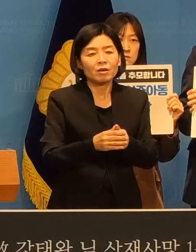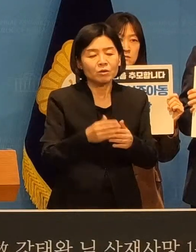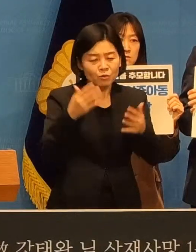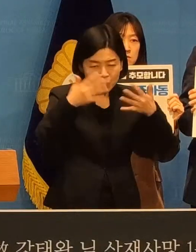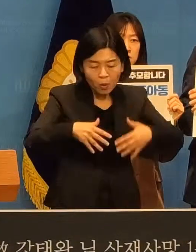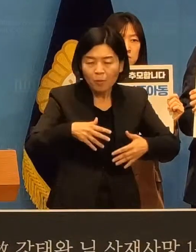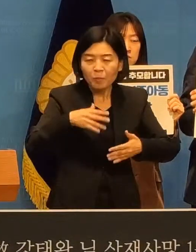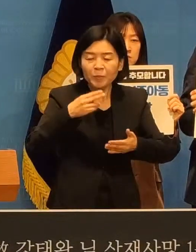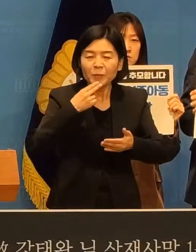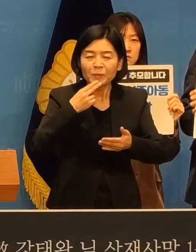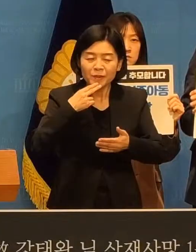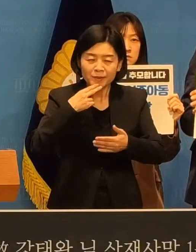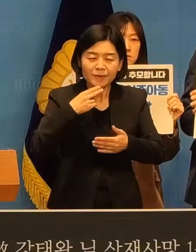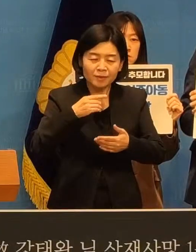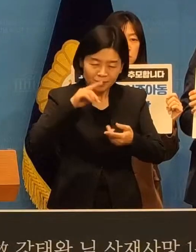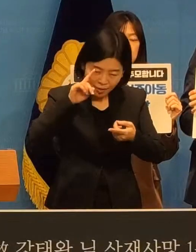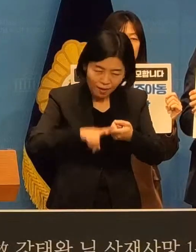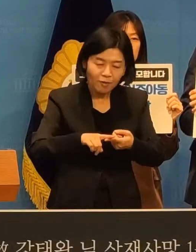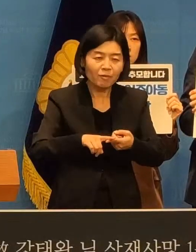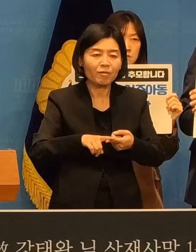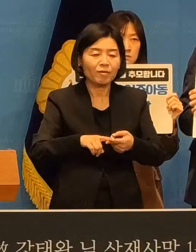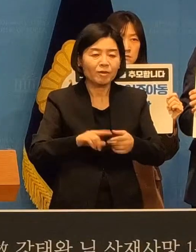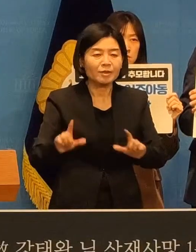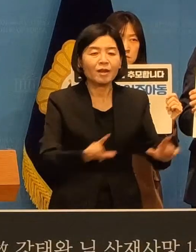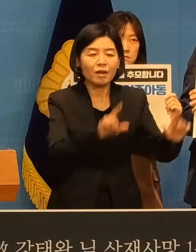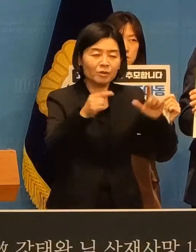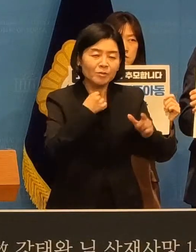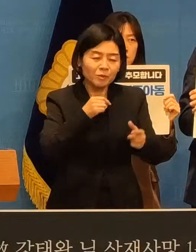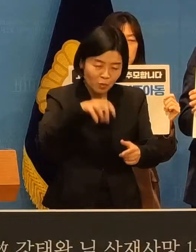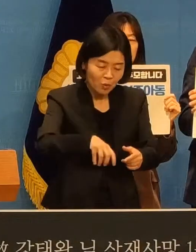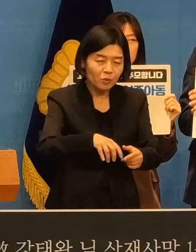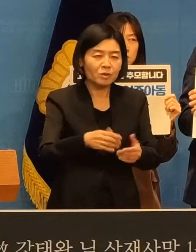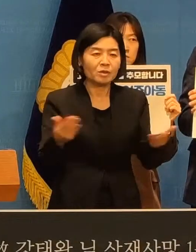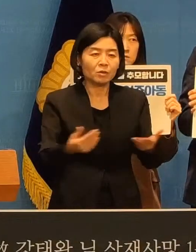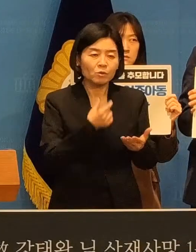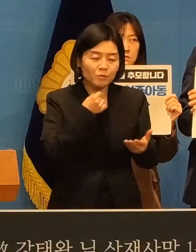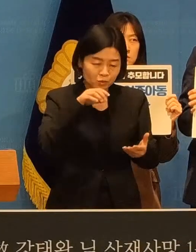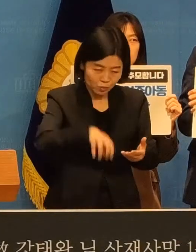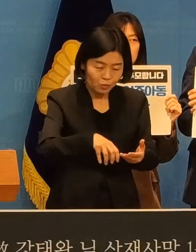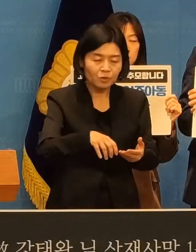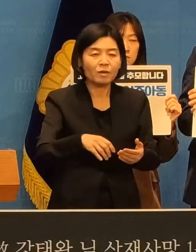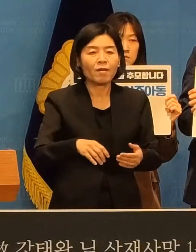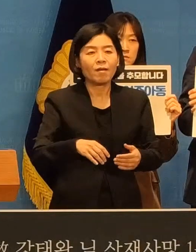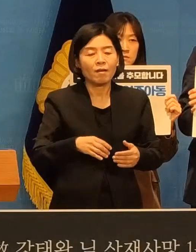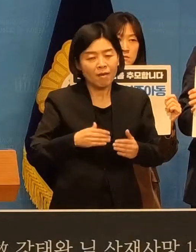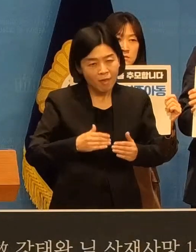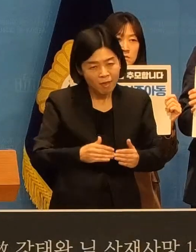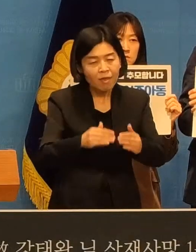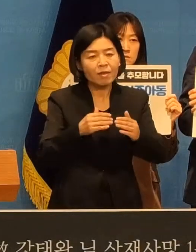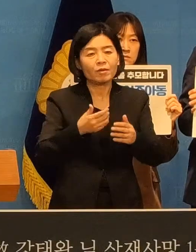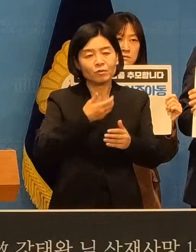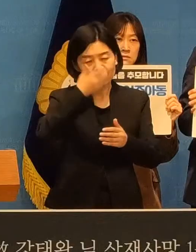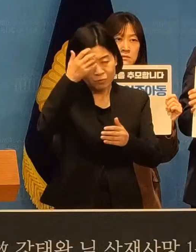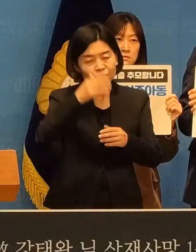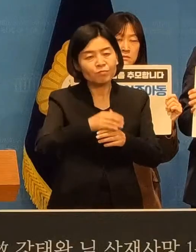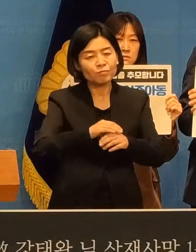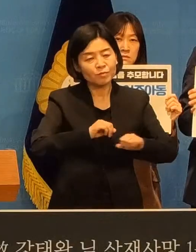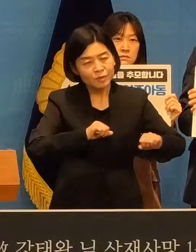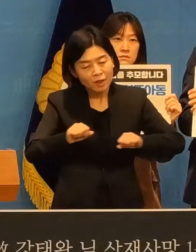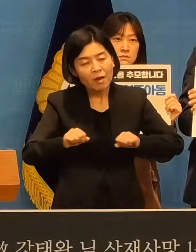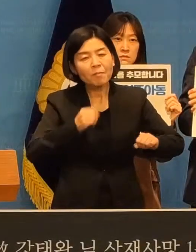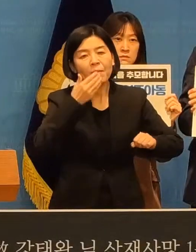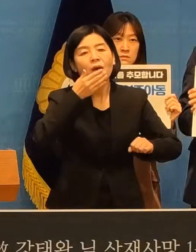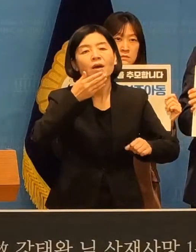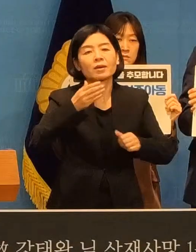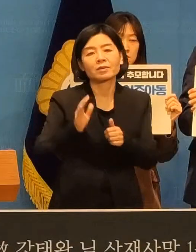제공해야 합니다. 살고 싶은 곳에서 살고 일하고 싶은 곳에서 일하며 자신의 꿈을 펼칠 수 있게 해주어야 합니다.